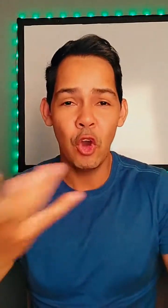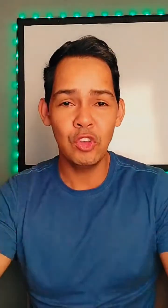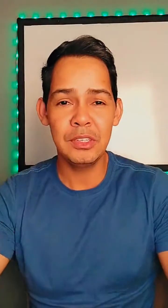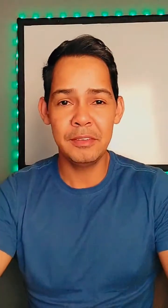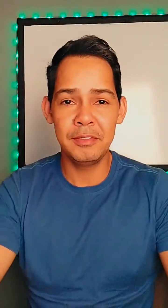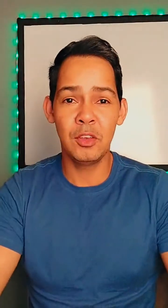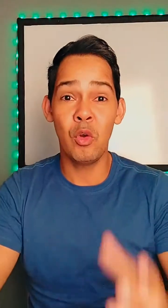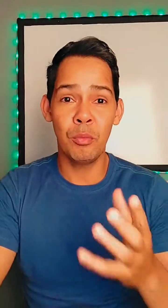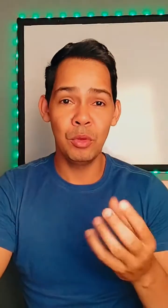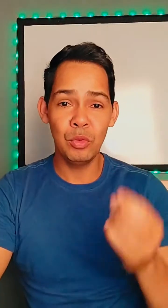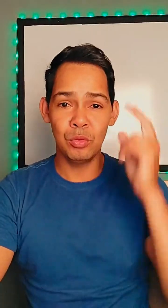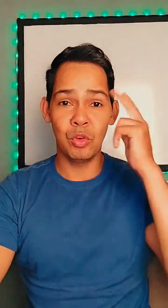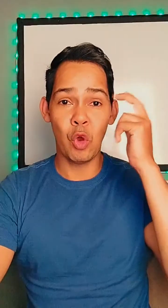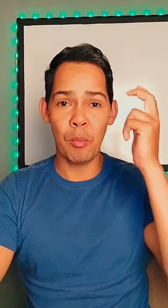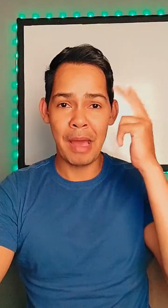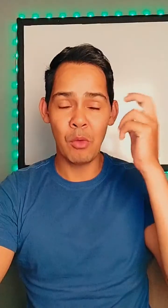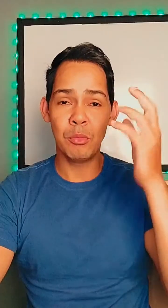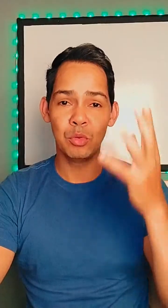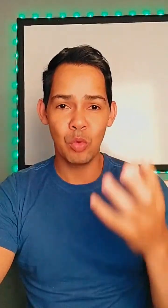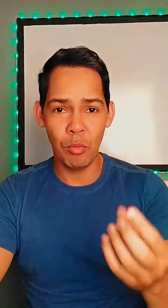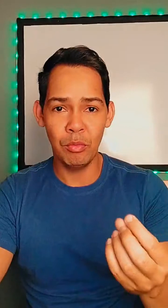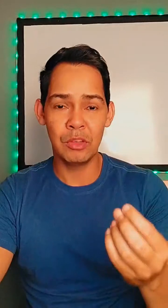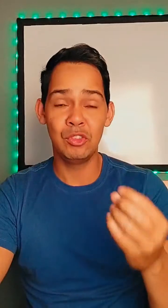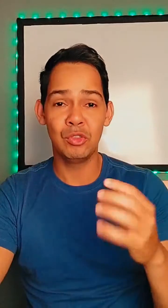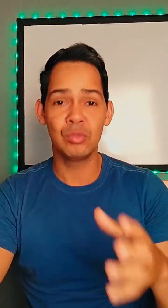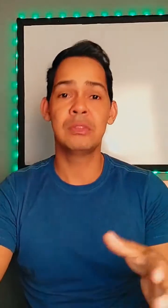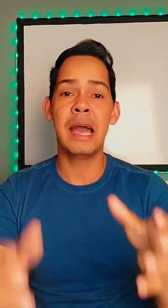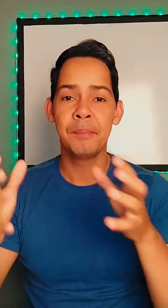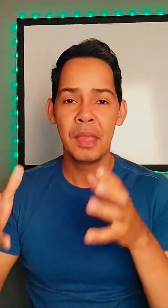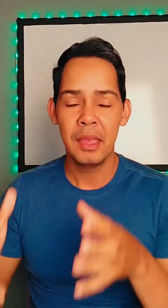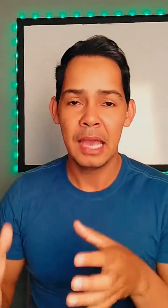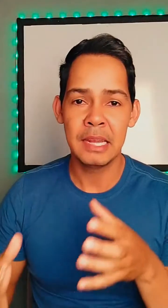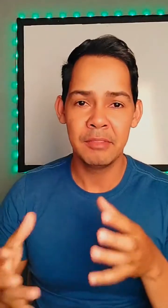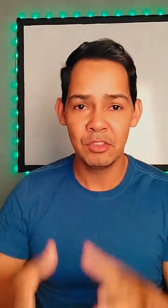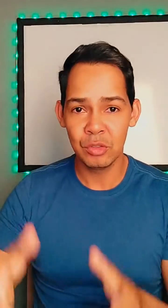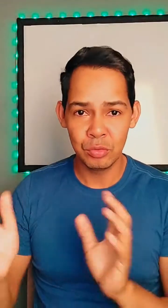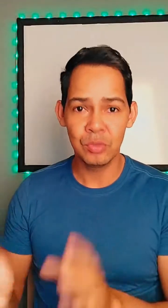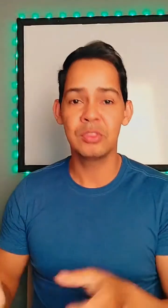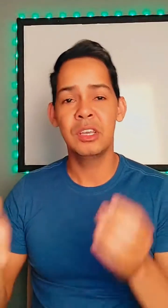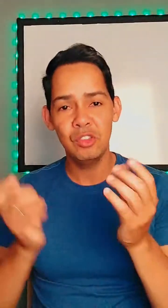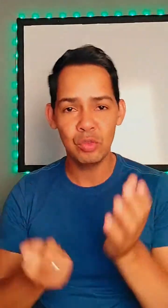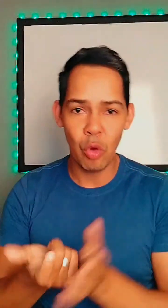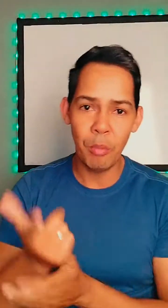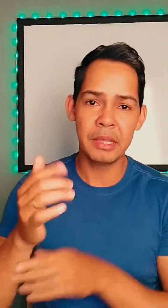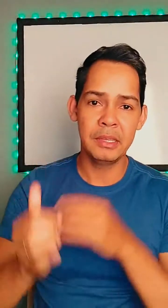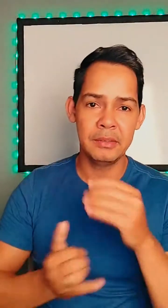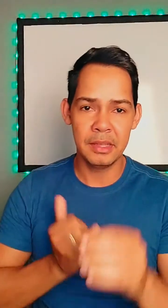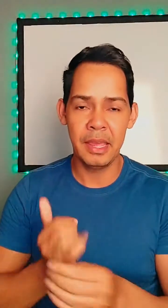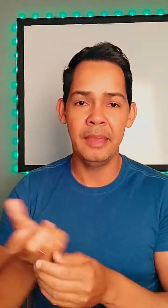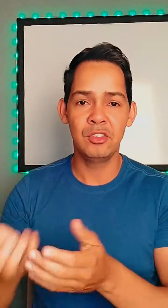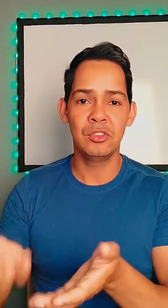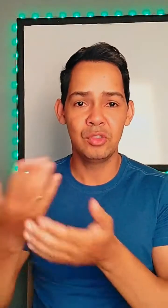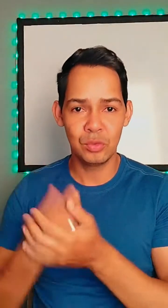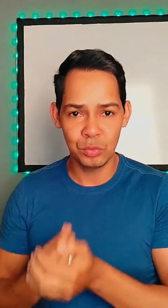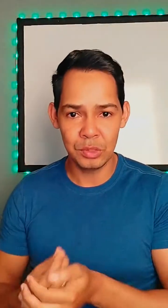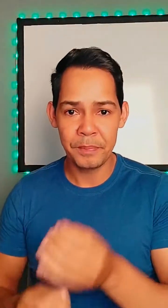Hoje ficou muito normal e muito comum a gente estudar através de cursos que a gente compra aqui na internet, a gente estuda e